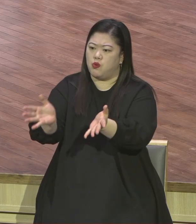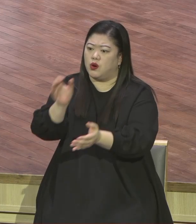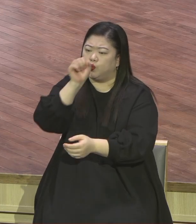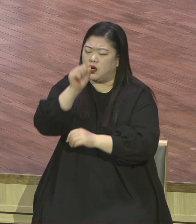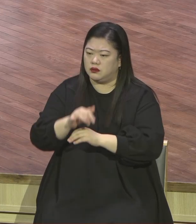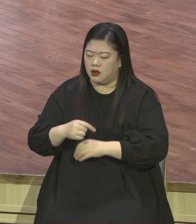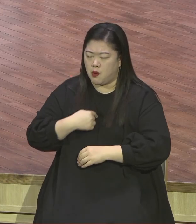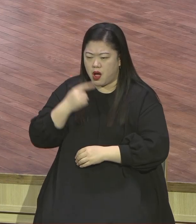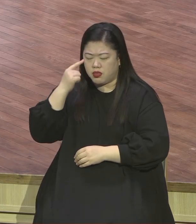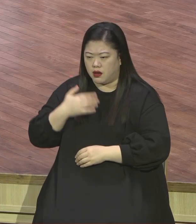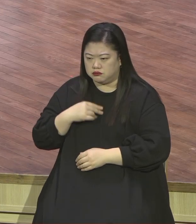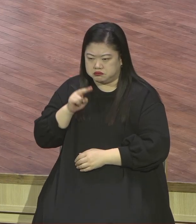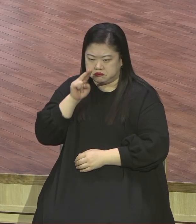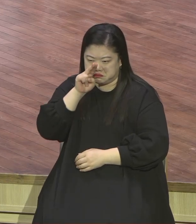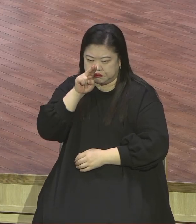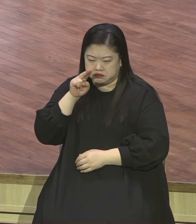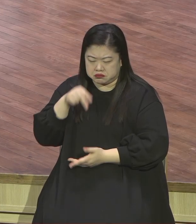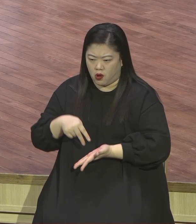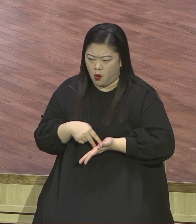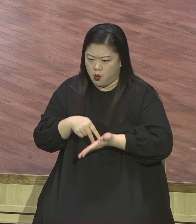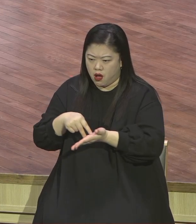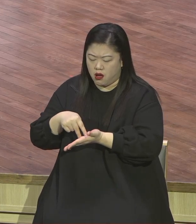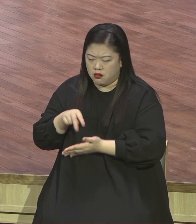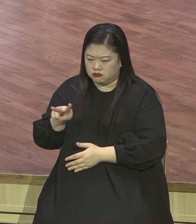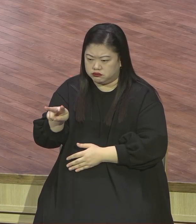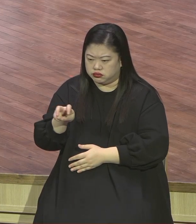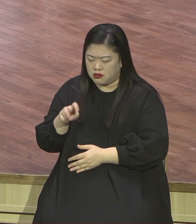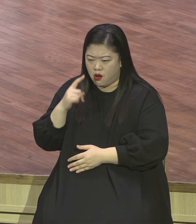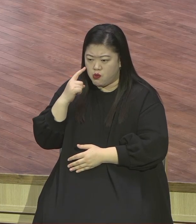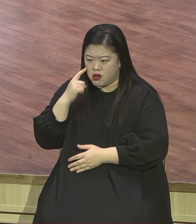외롭지? 군중 속의 고독